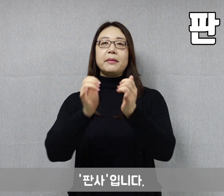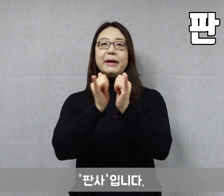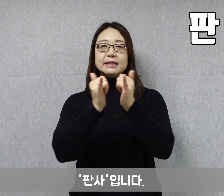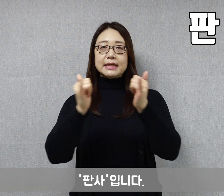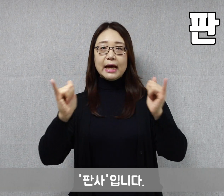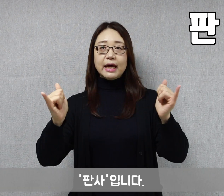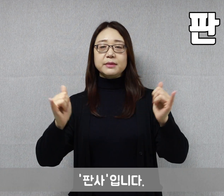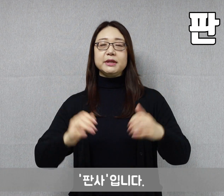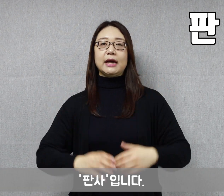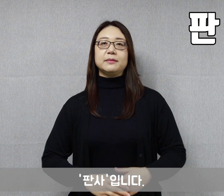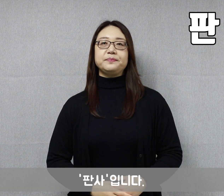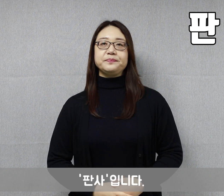판사입니다.